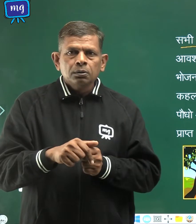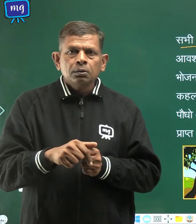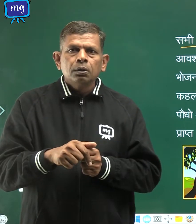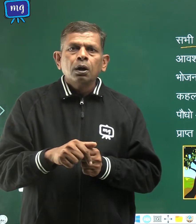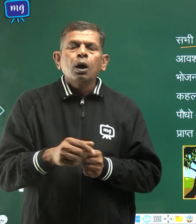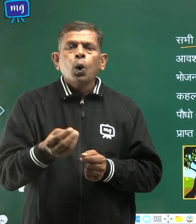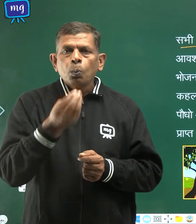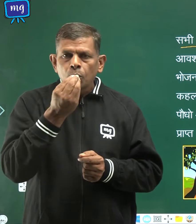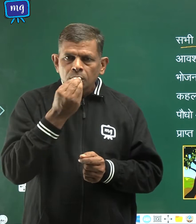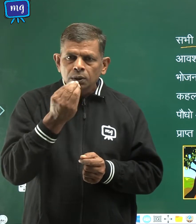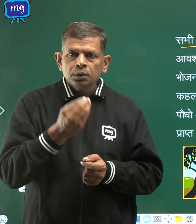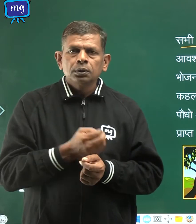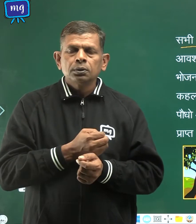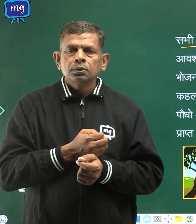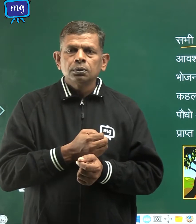भोजन की